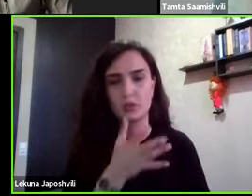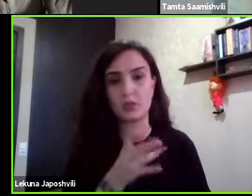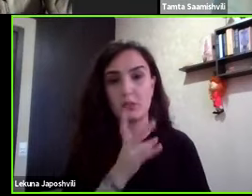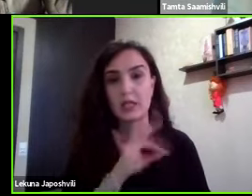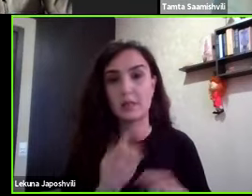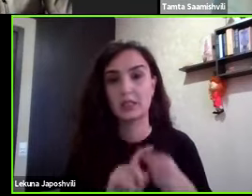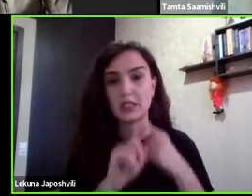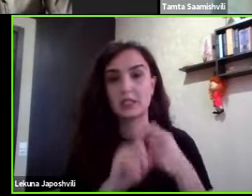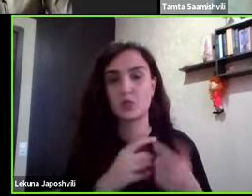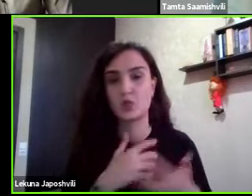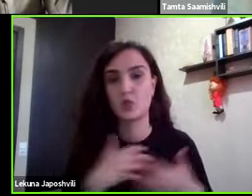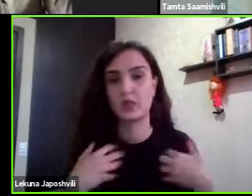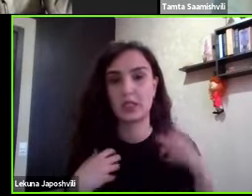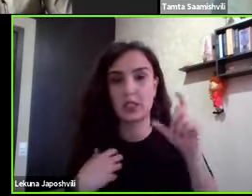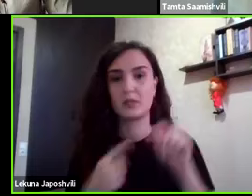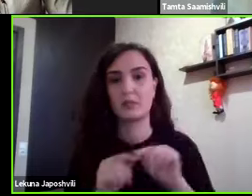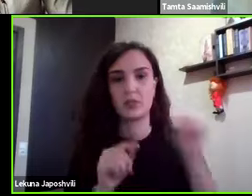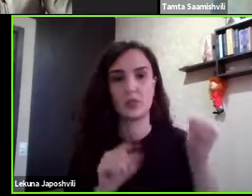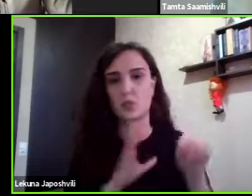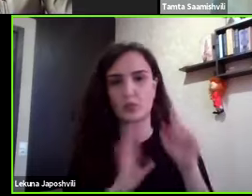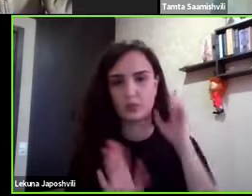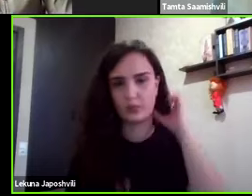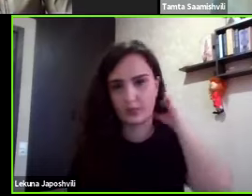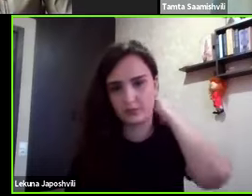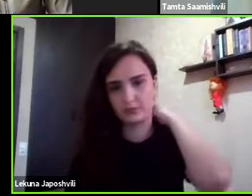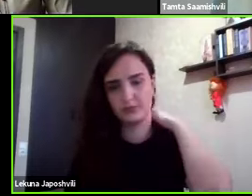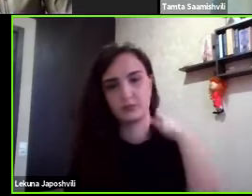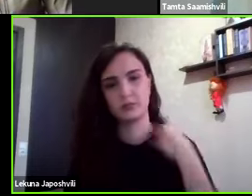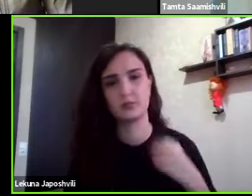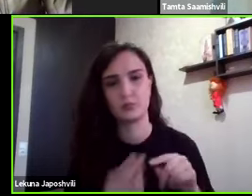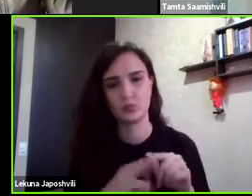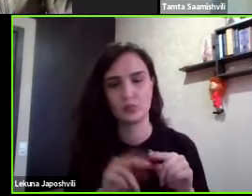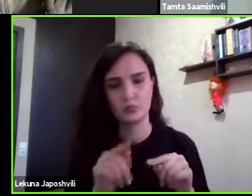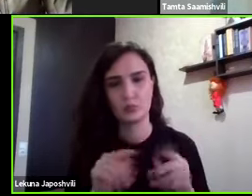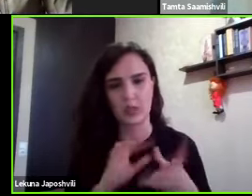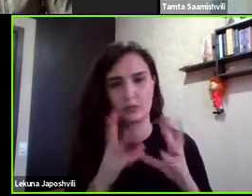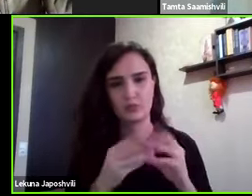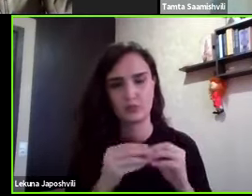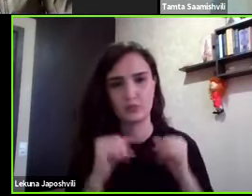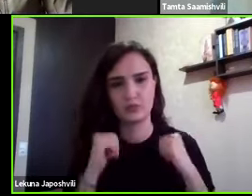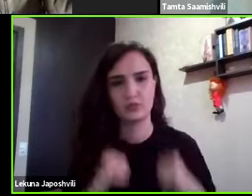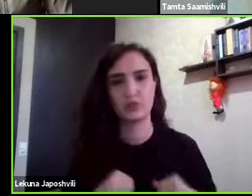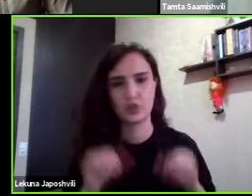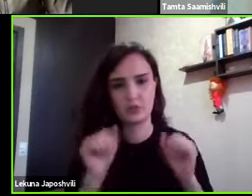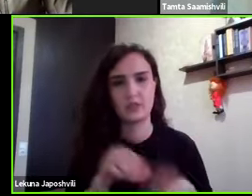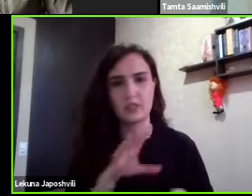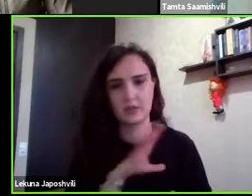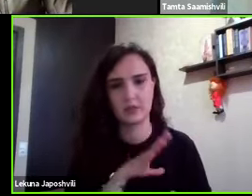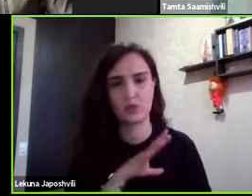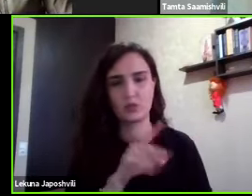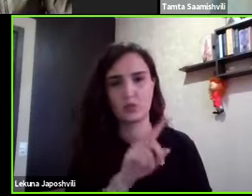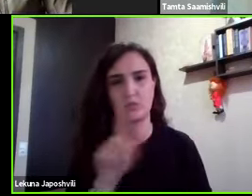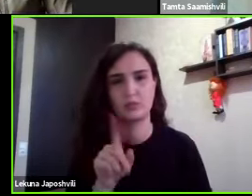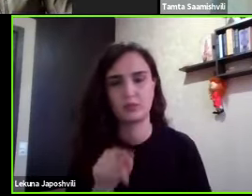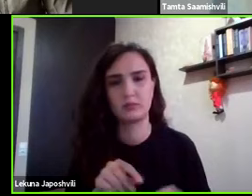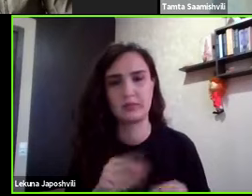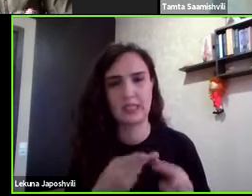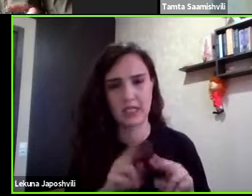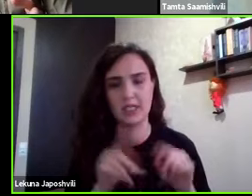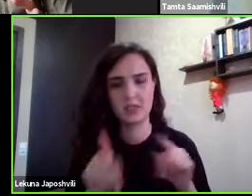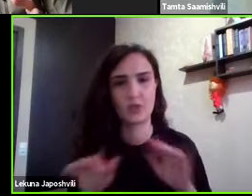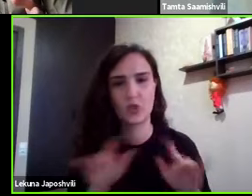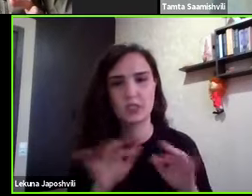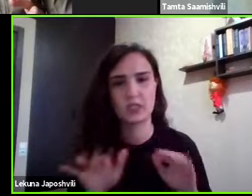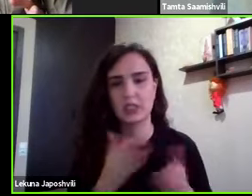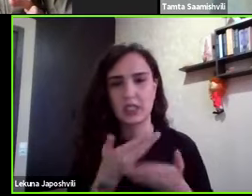გადადება ცხოველიდან ადამიანზე არ მოხდა. ამდენად აბსოლუტურად მშვიდად შეგვიძლია ვიყოთ, რომ ეს პროცესი